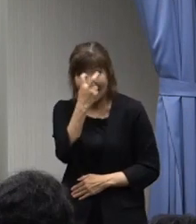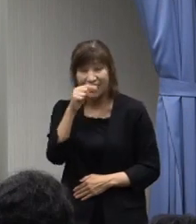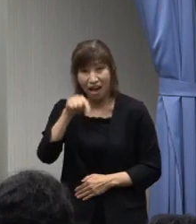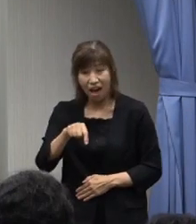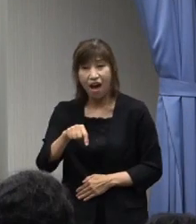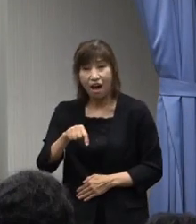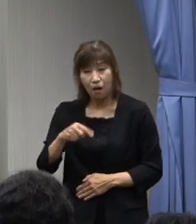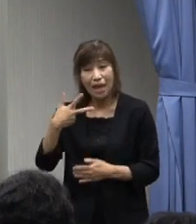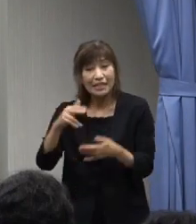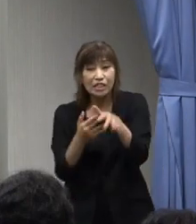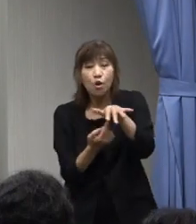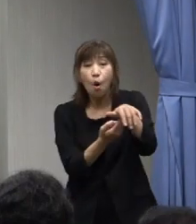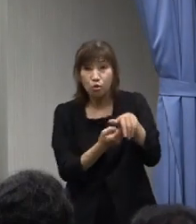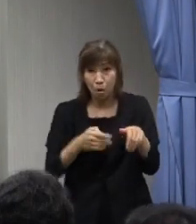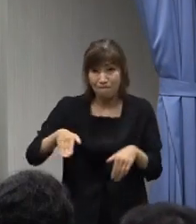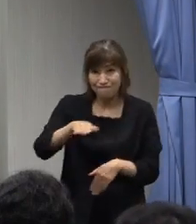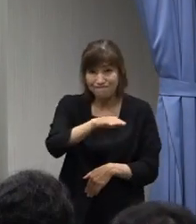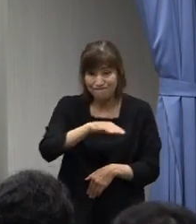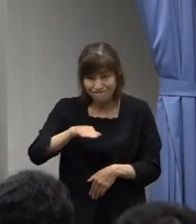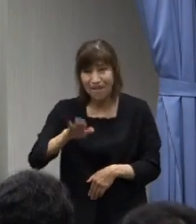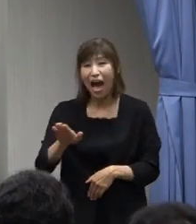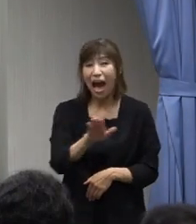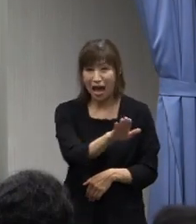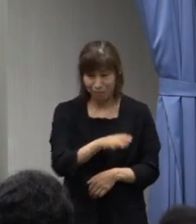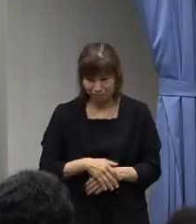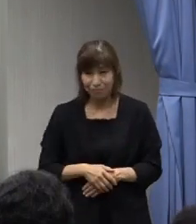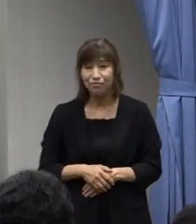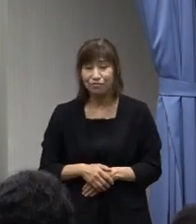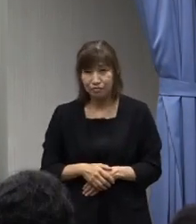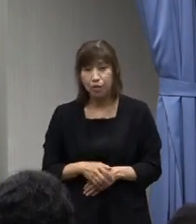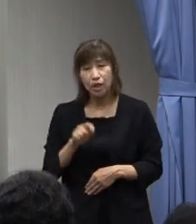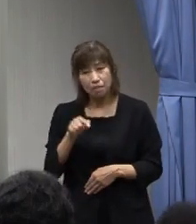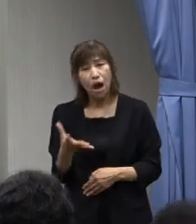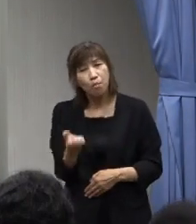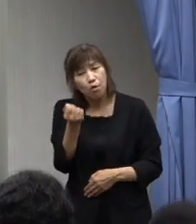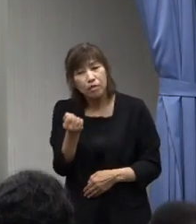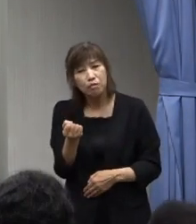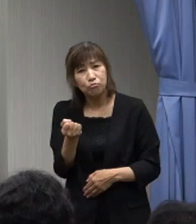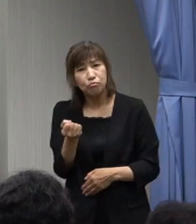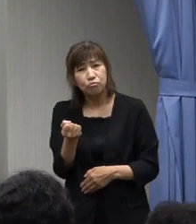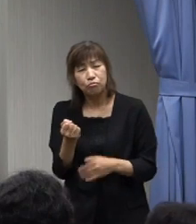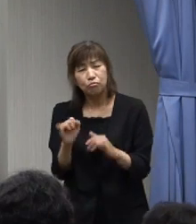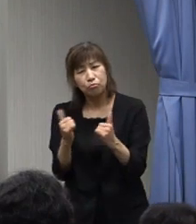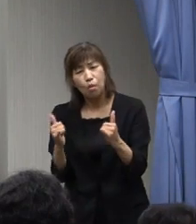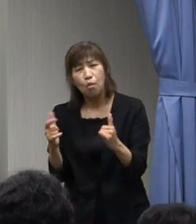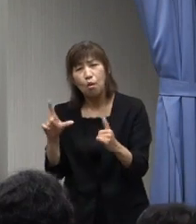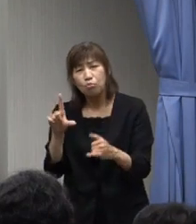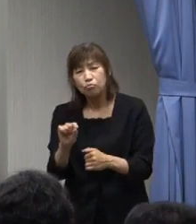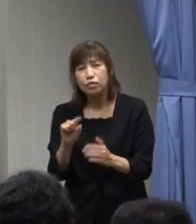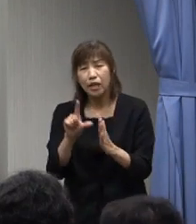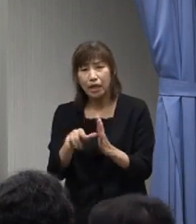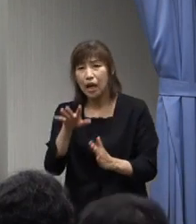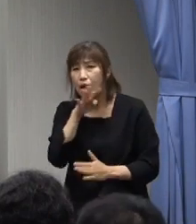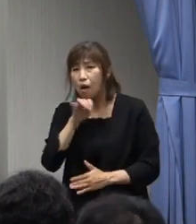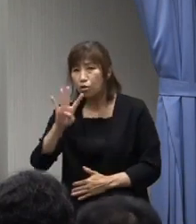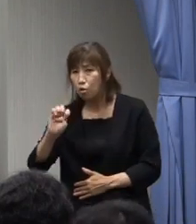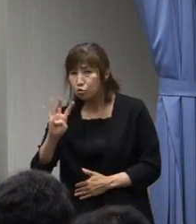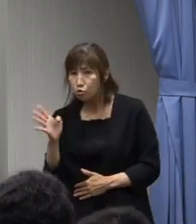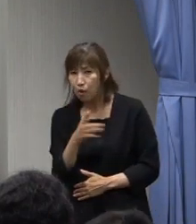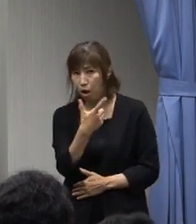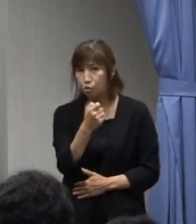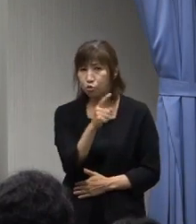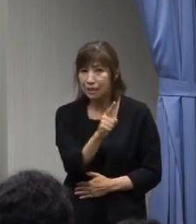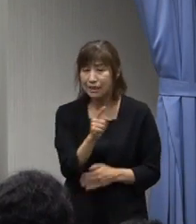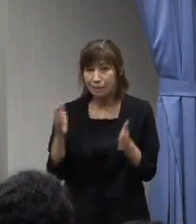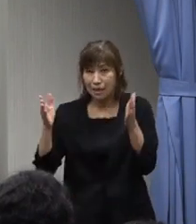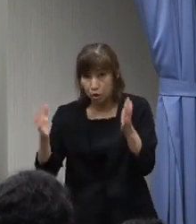ので、抗体保有率が低いとされる44歳から61歳の男性は、ぜひこの抗体の検査を受けてい